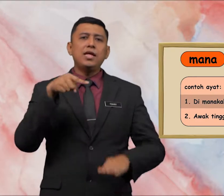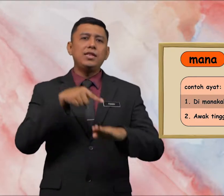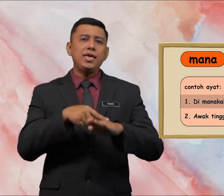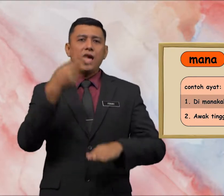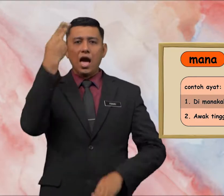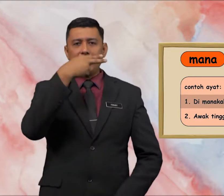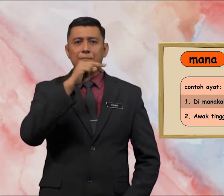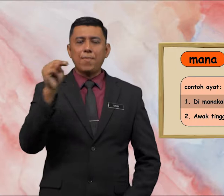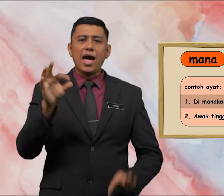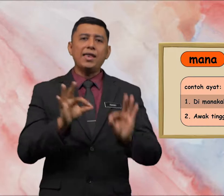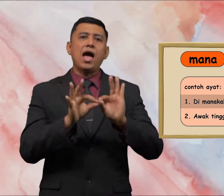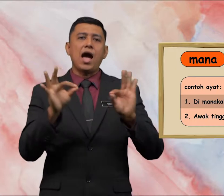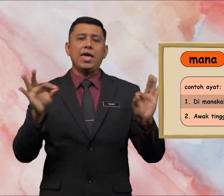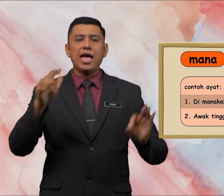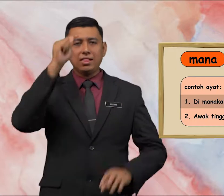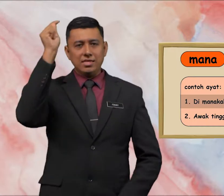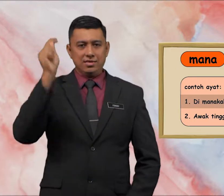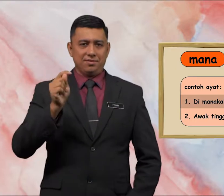di hadapan ayat tanya.